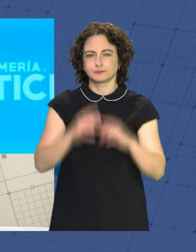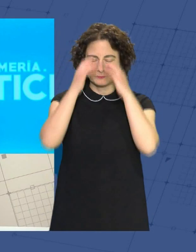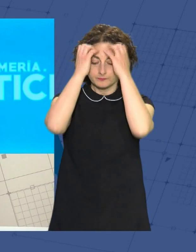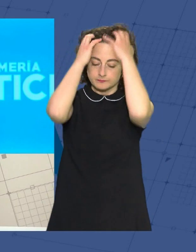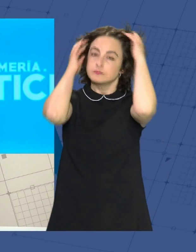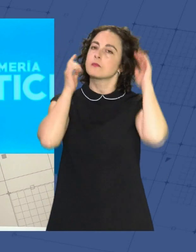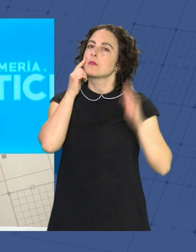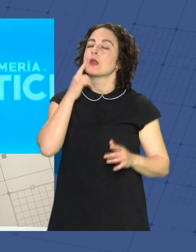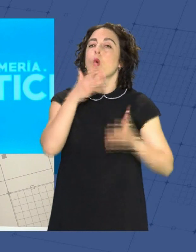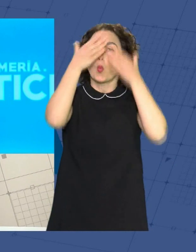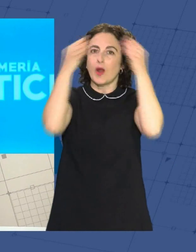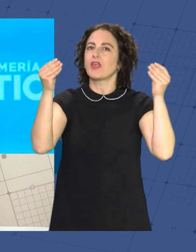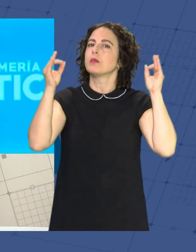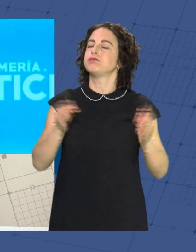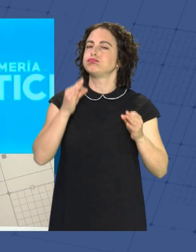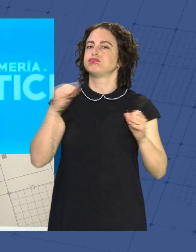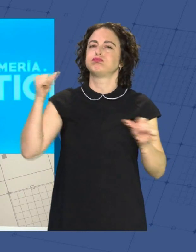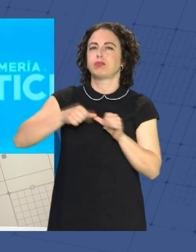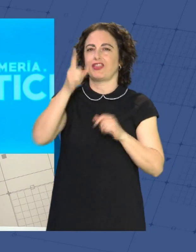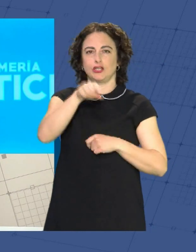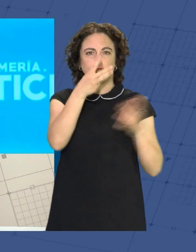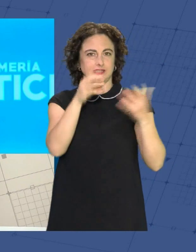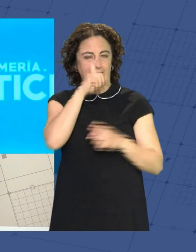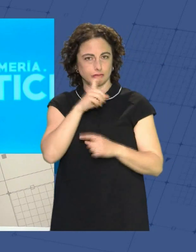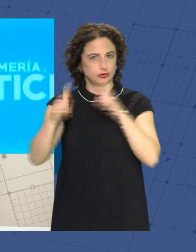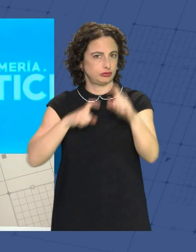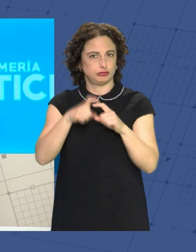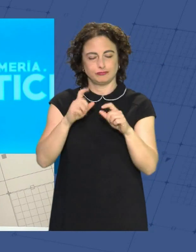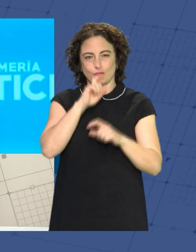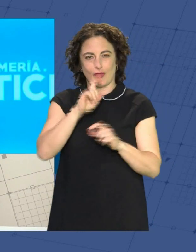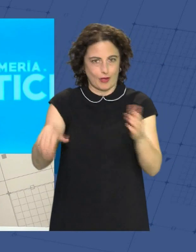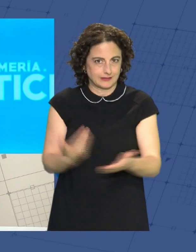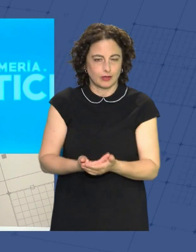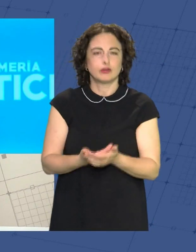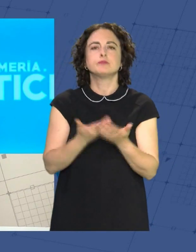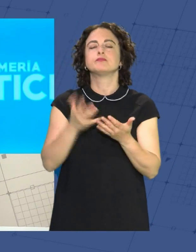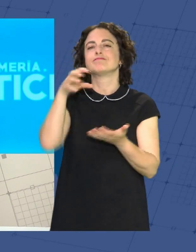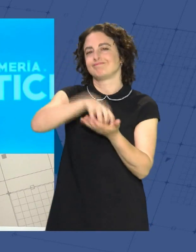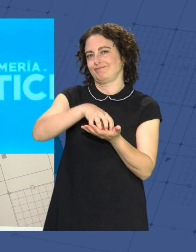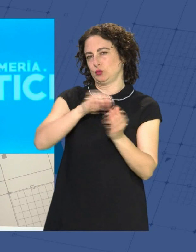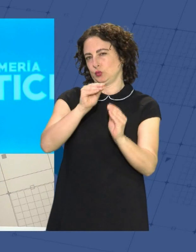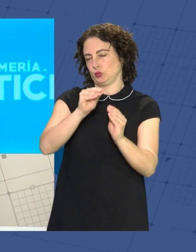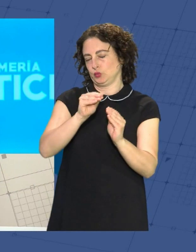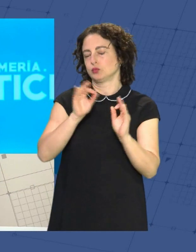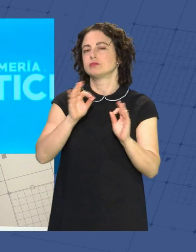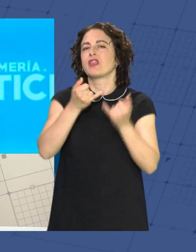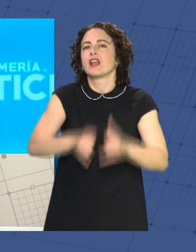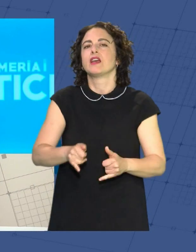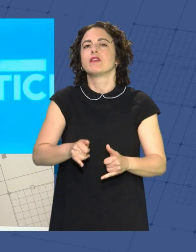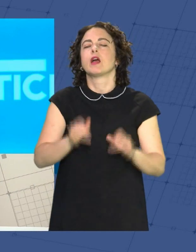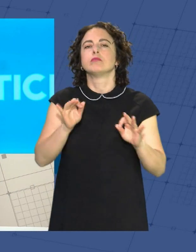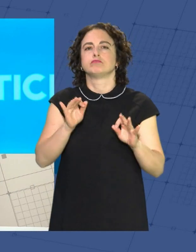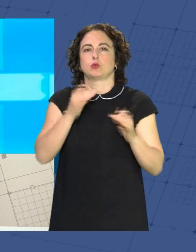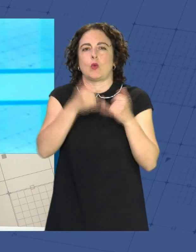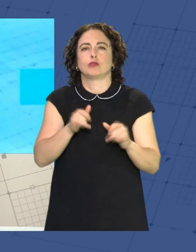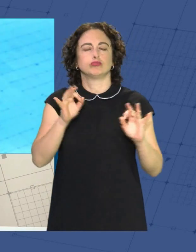La Guardia Civil ha cumplido 180 años desde su fundación y la Comandancia de Almería lo ha celebrado con un acto solemne